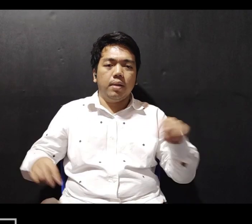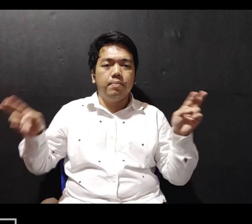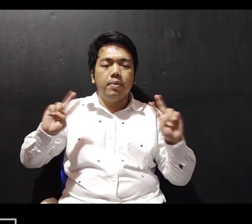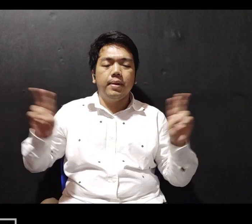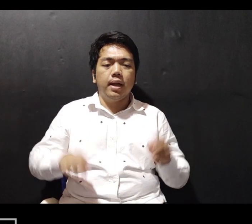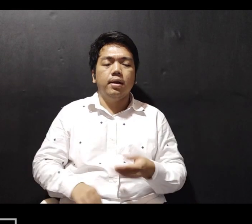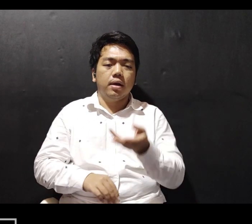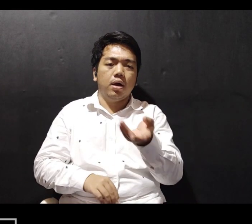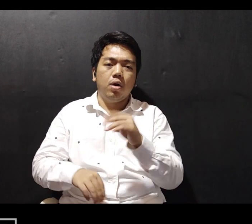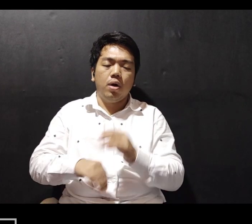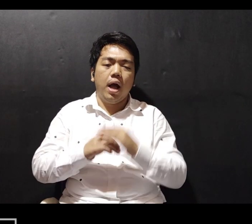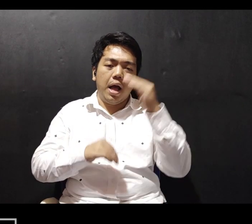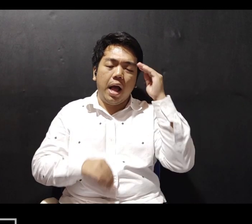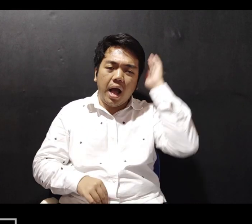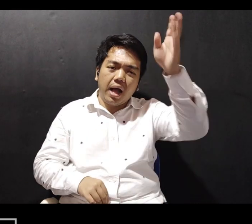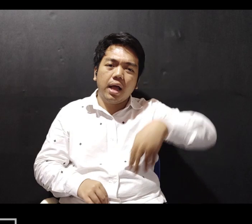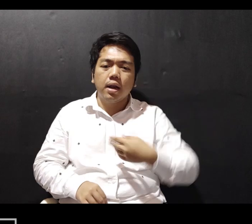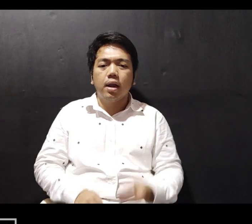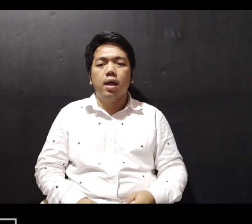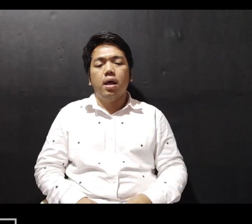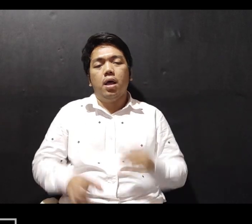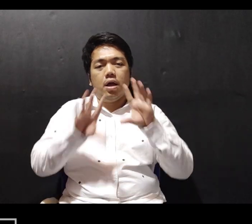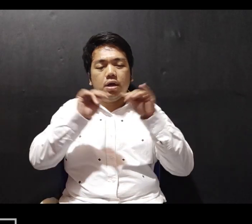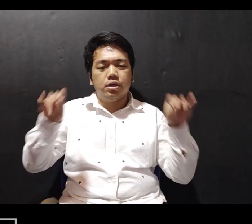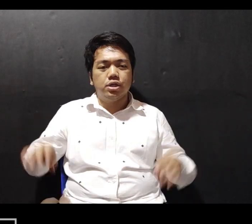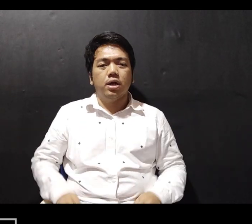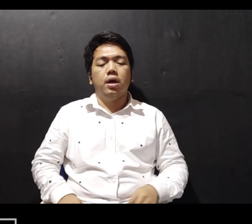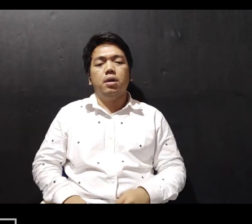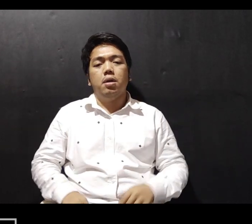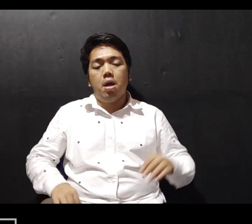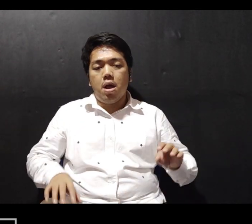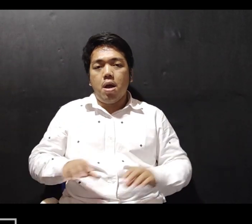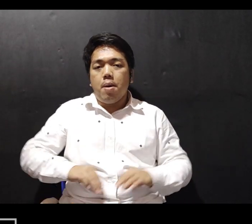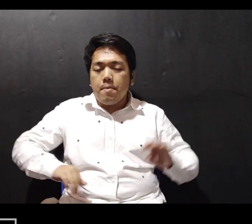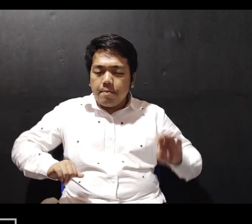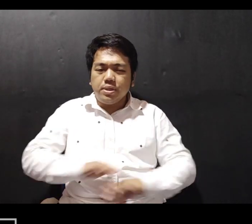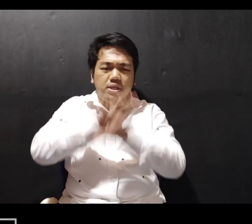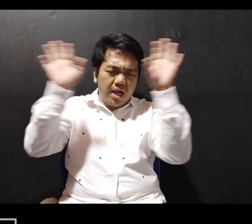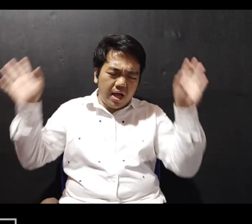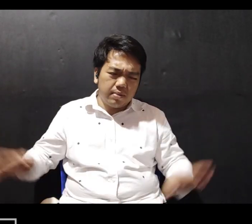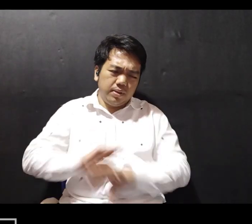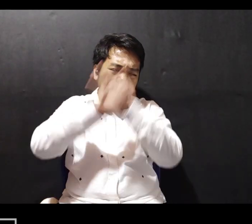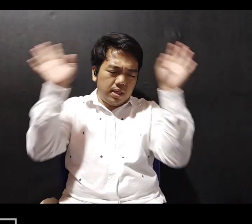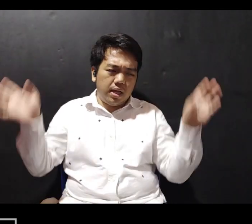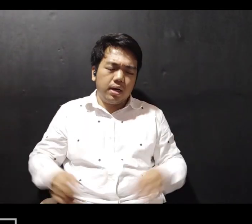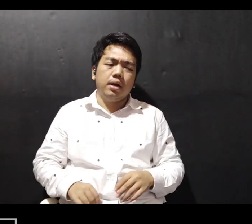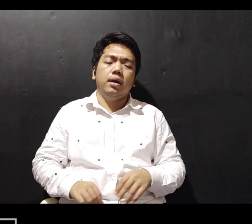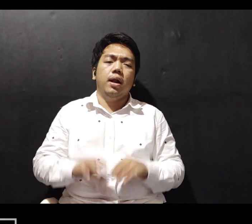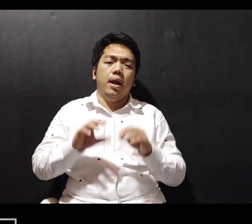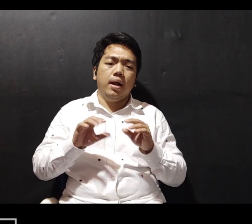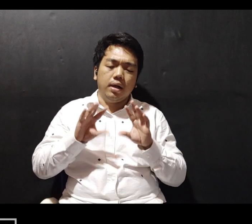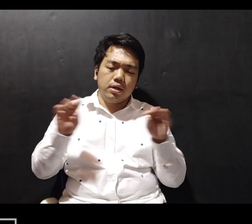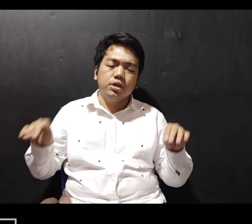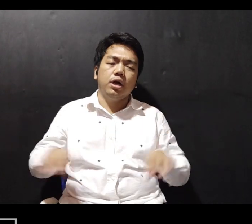dan engkau akan melakukan. You will yet do greater things with God. Because with Him the best is yet to come.